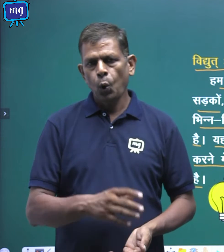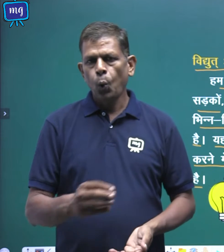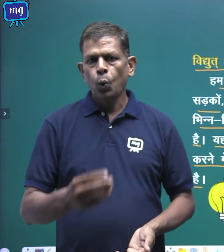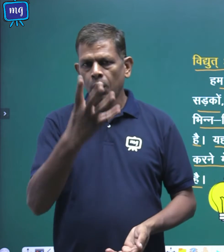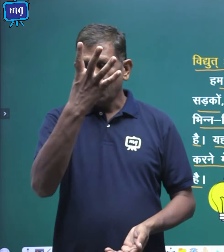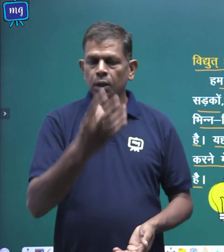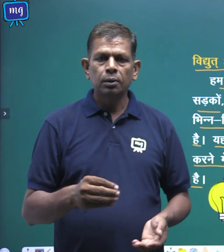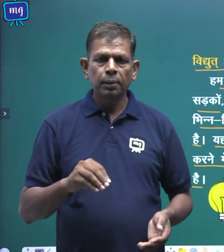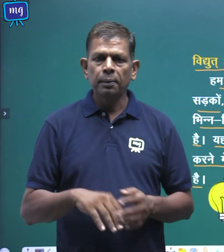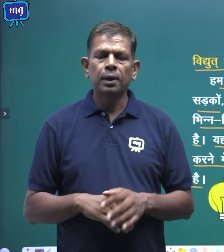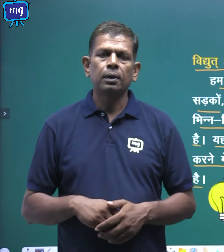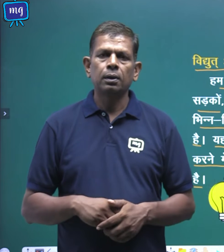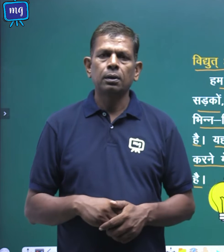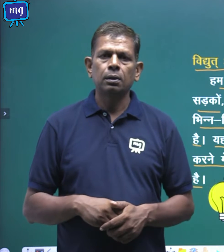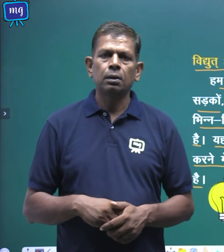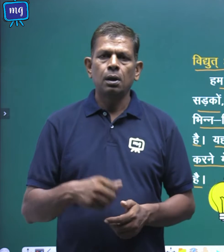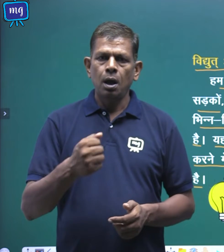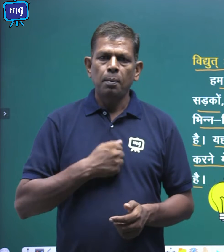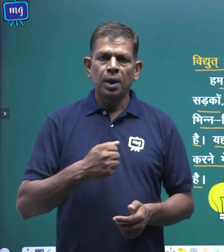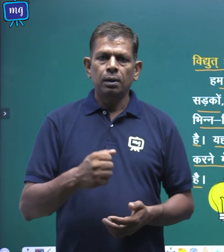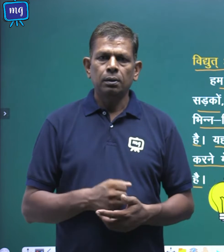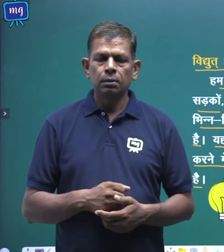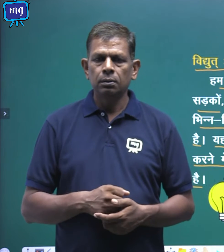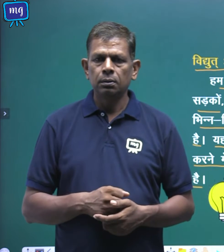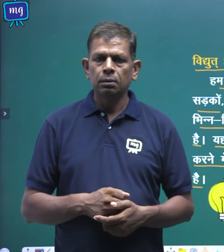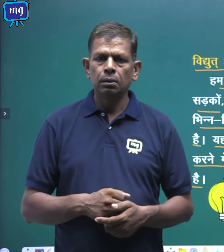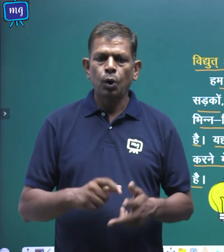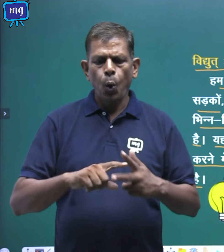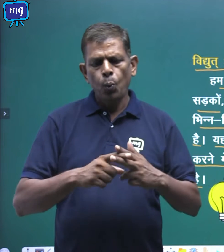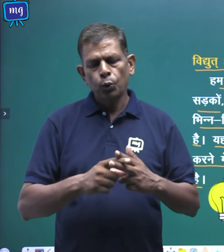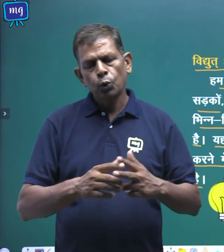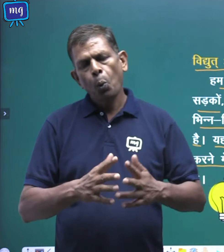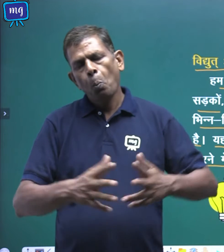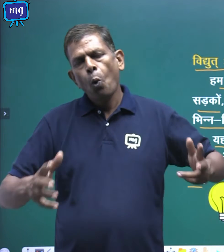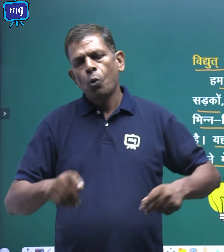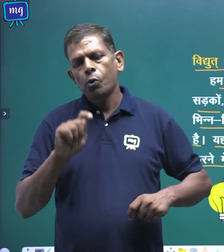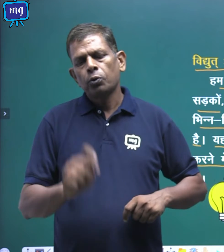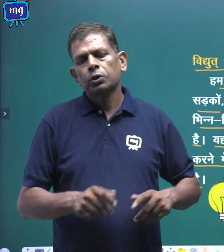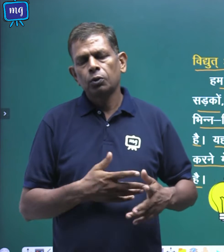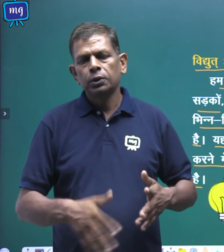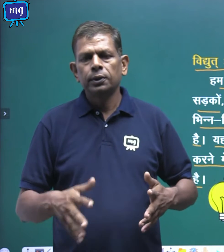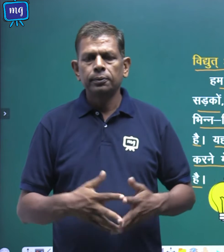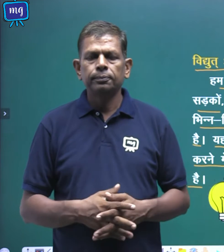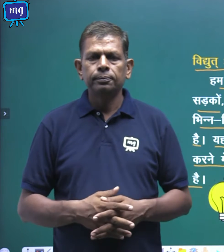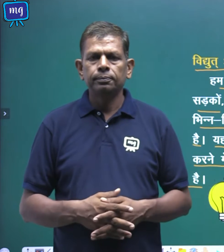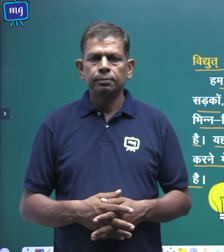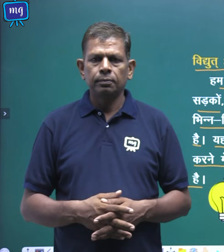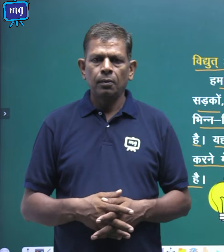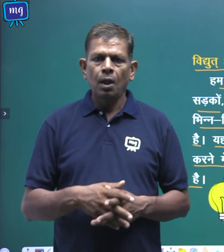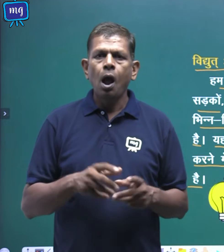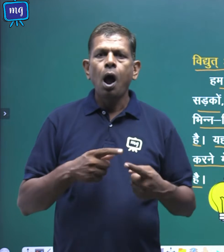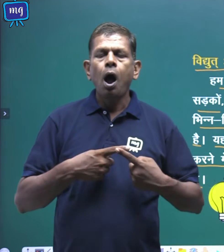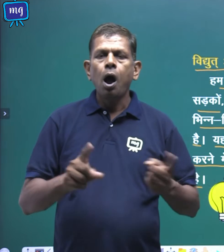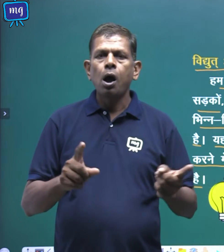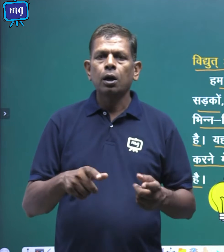रात में भी हमें विद्युत की बहुत आवश्यकता होती है। अगर